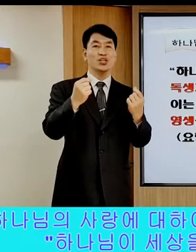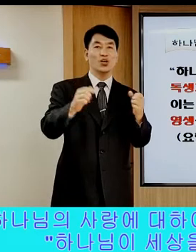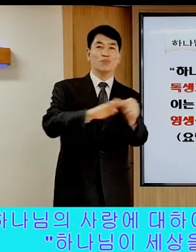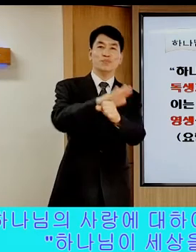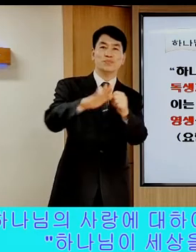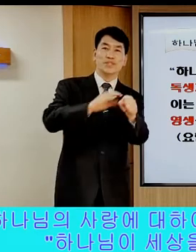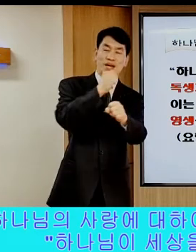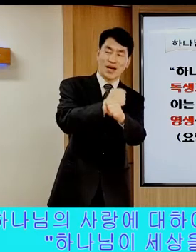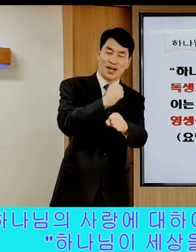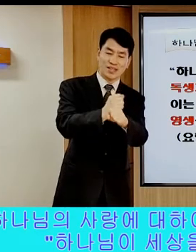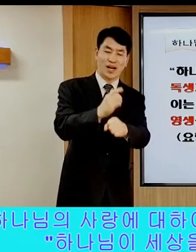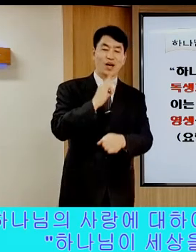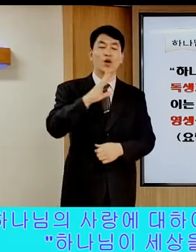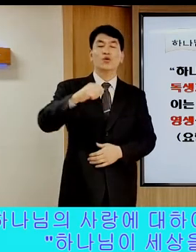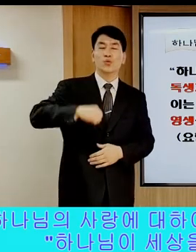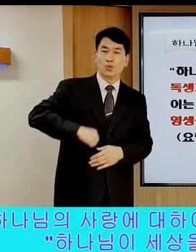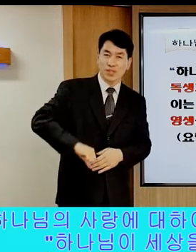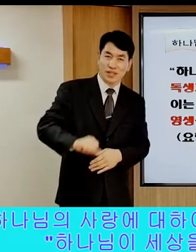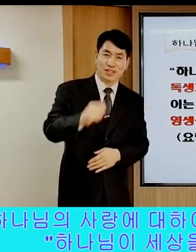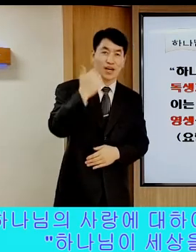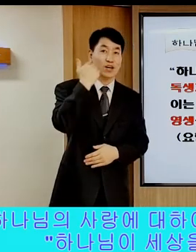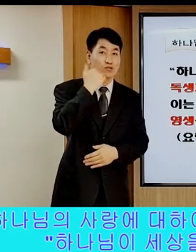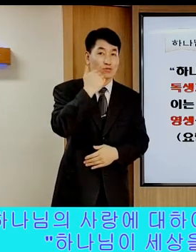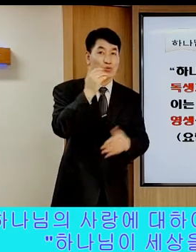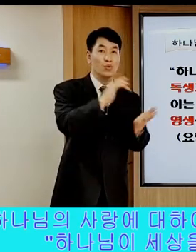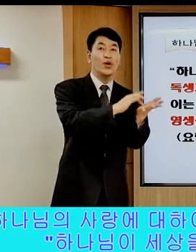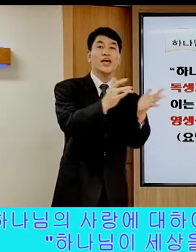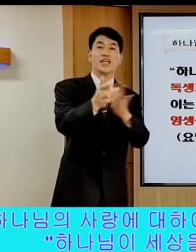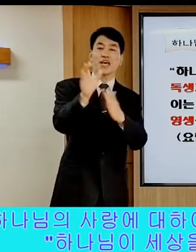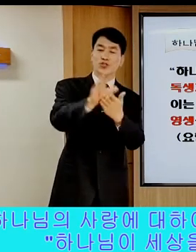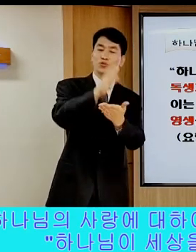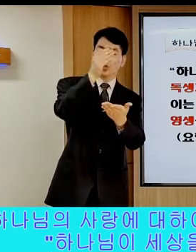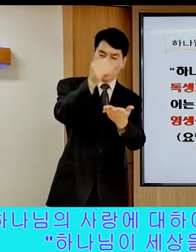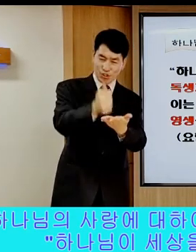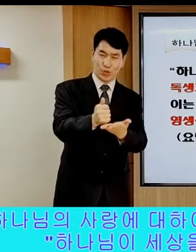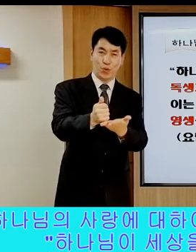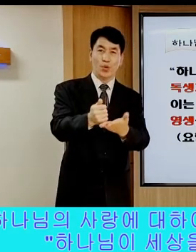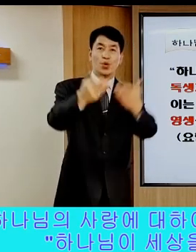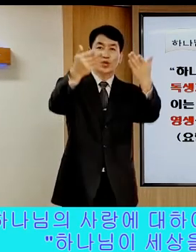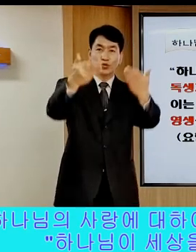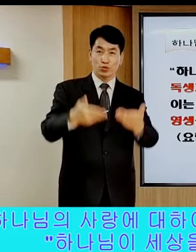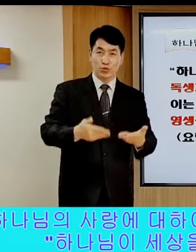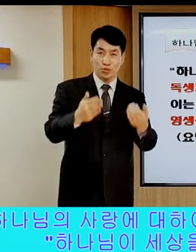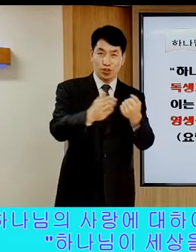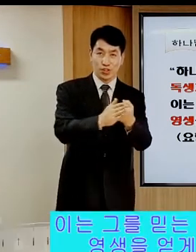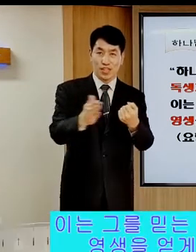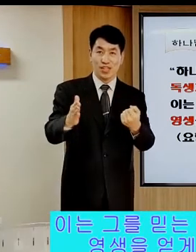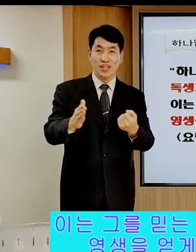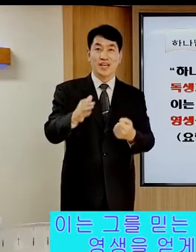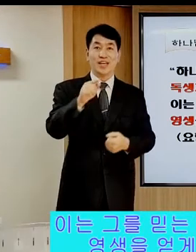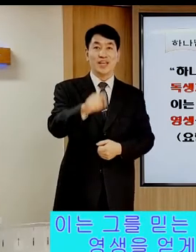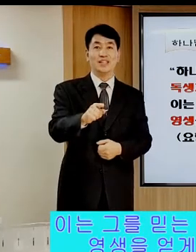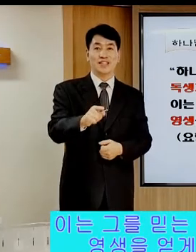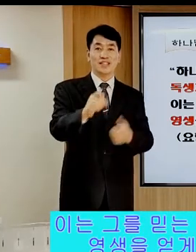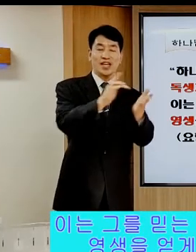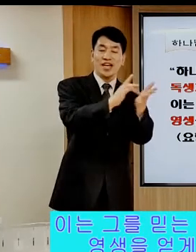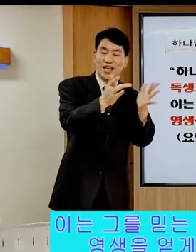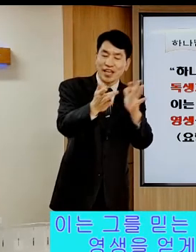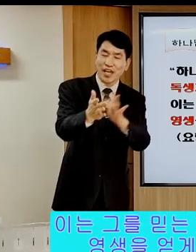이처럼 사랑하사 독생자 누구죠? 예수 그리스도 주셨으니 이는